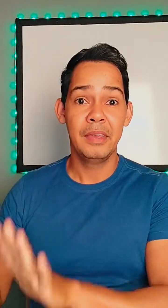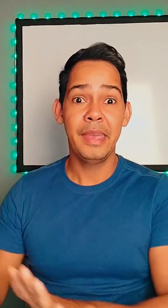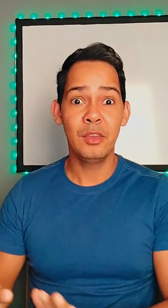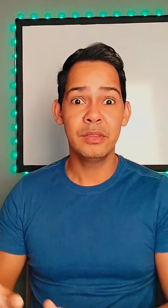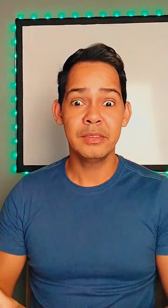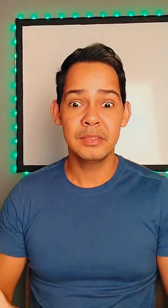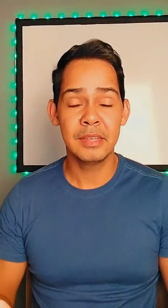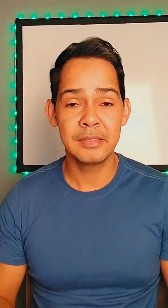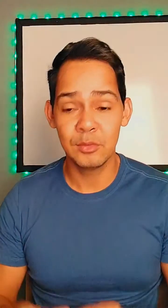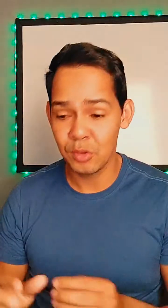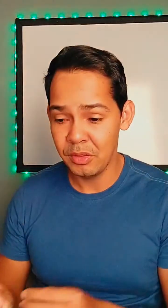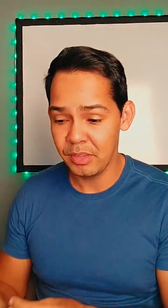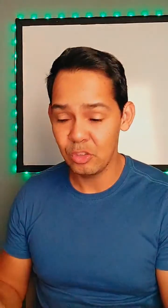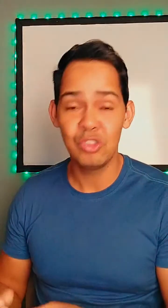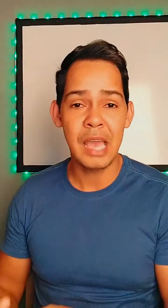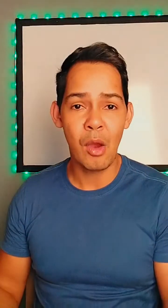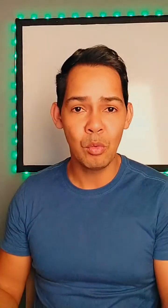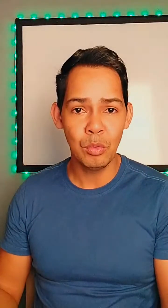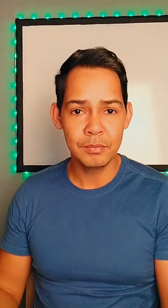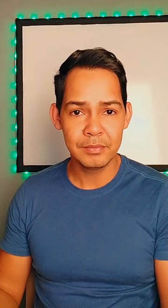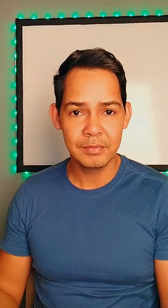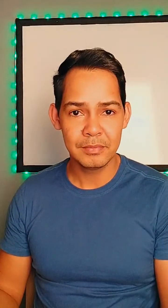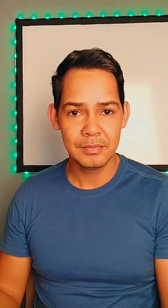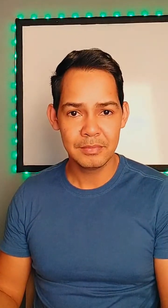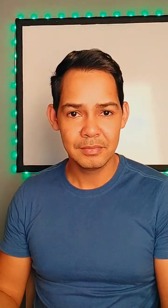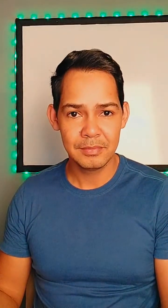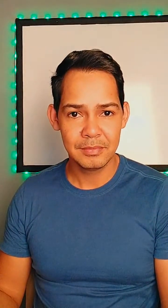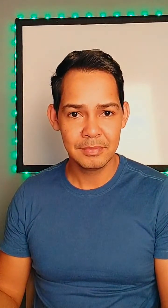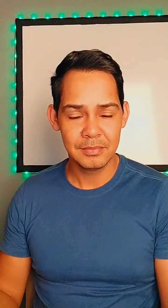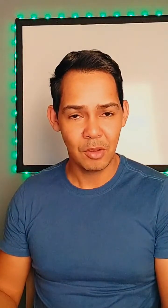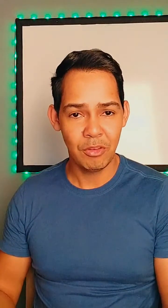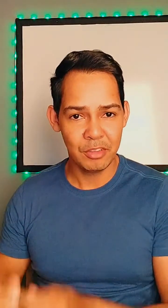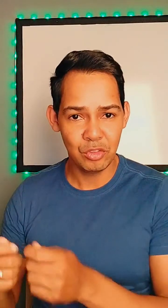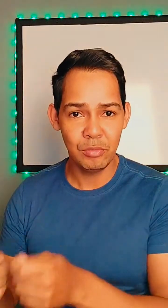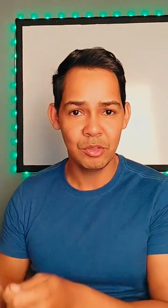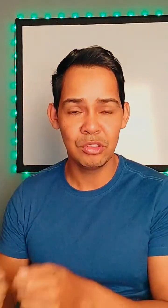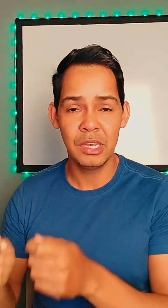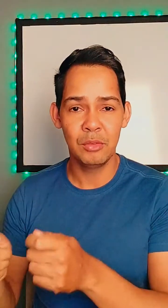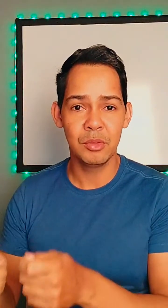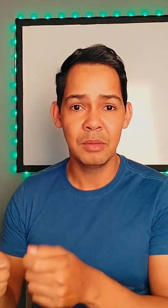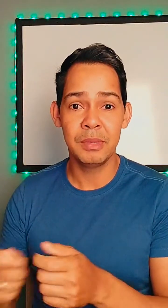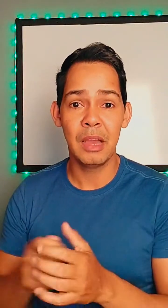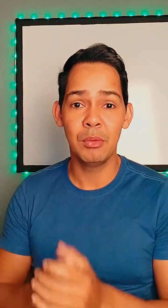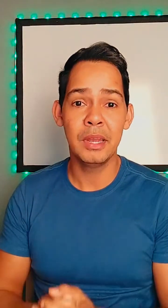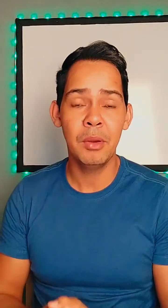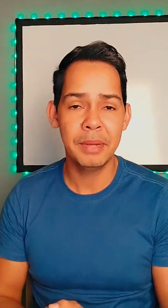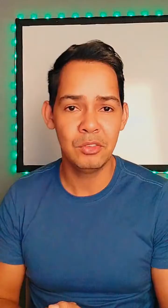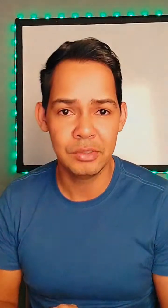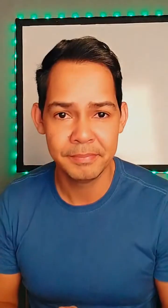eu tenho a sensação de que eu investi algo, eu investi o meu dinheiro, o meu tempo em algo e não aprendi.